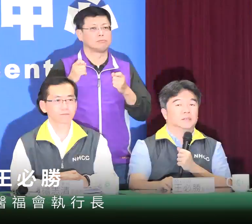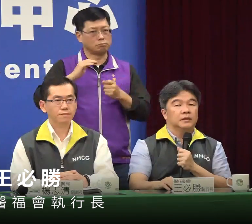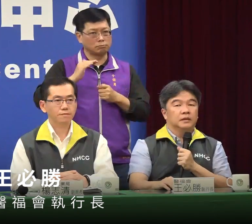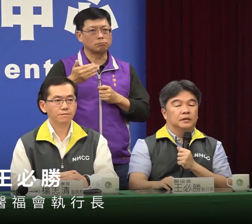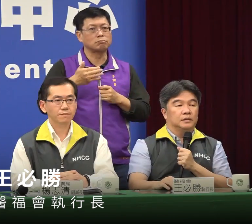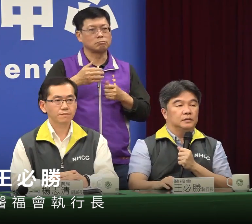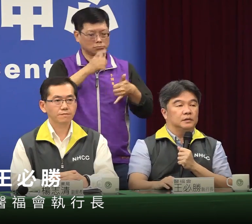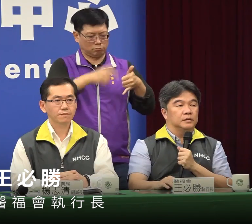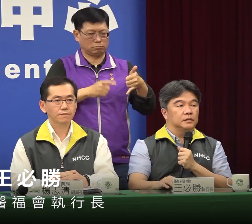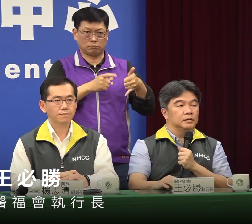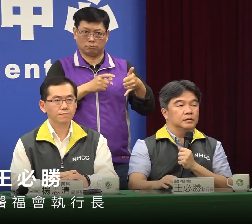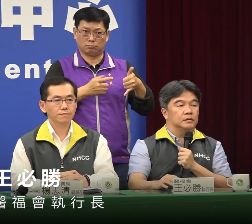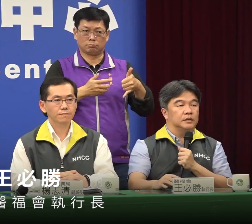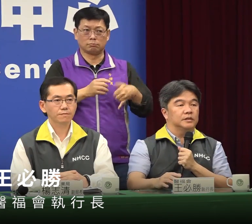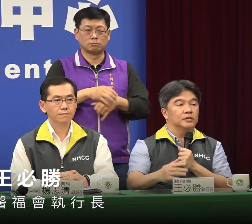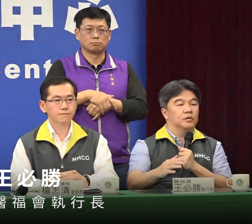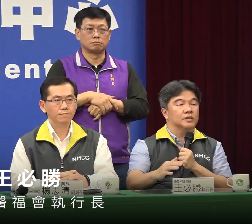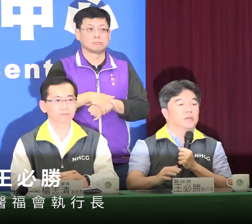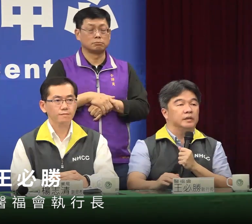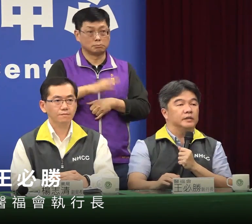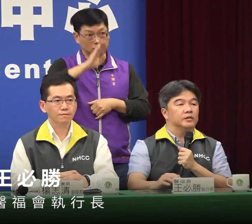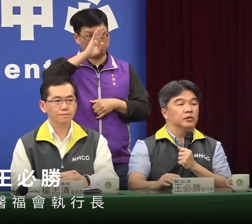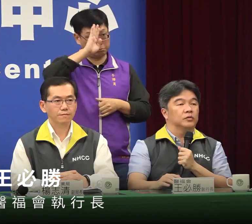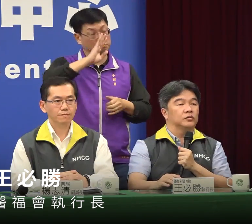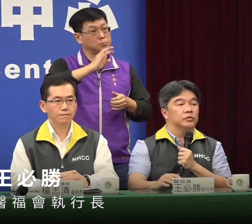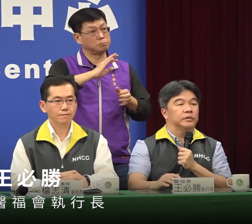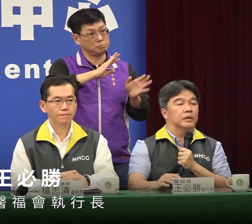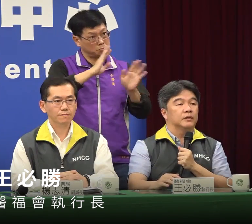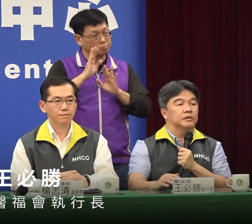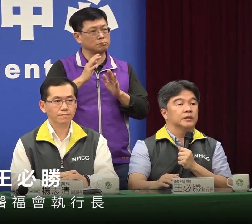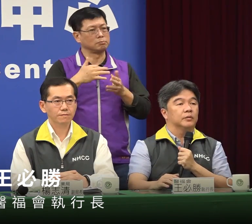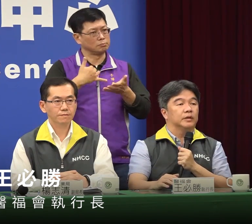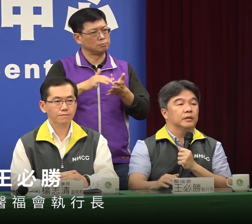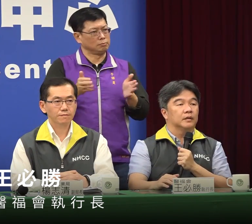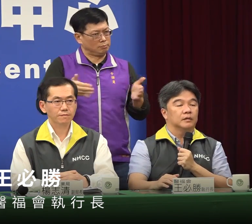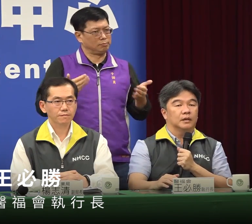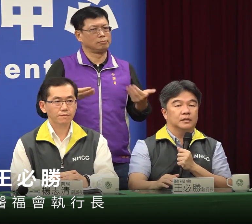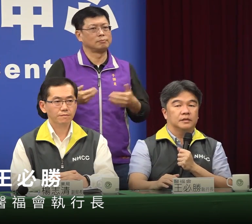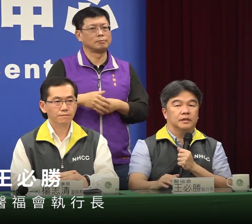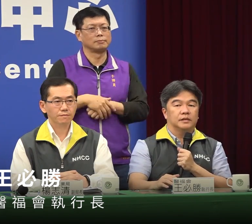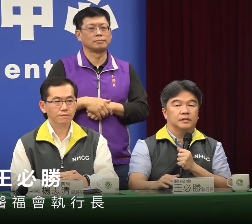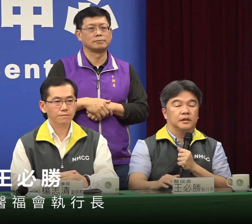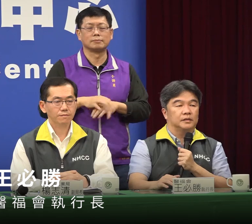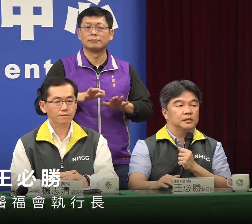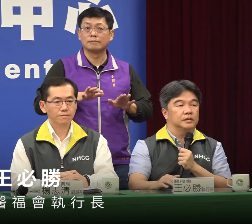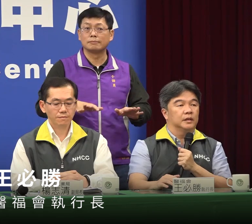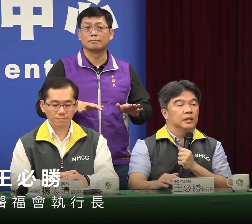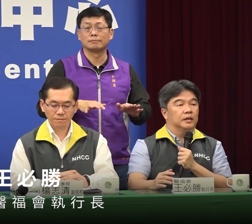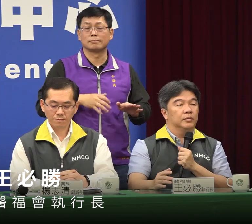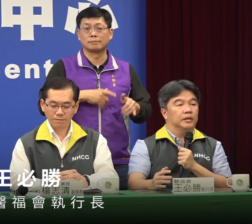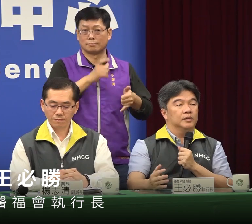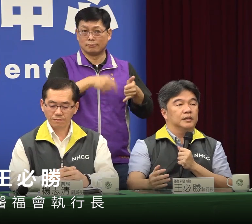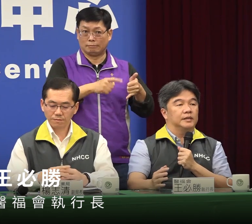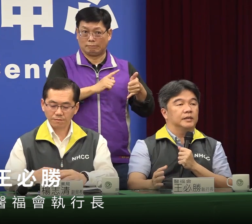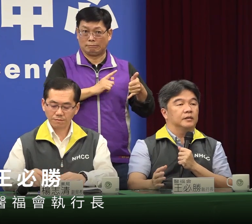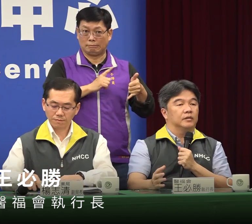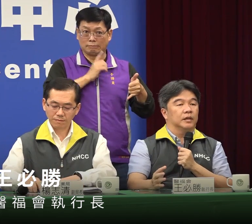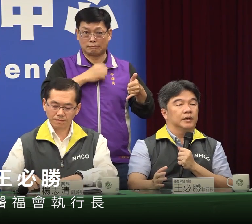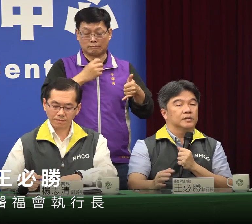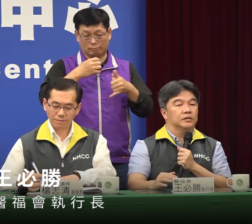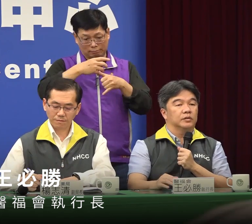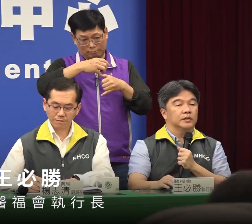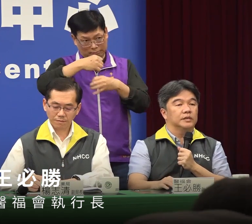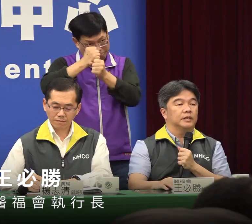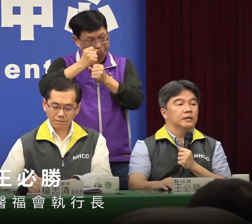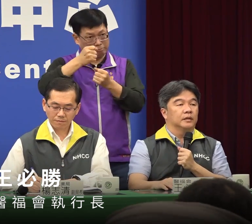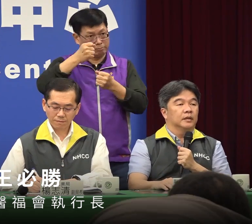他在症状上面一直都属于比较轻微的，好，那这一次他是因为他的采检哈，那